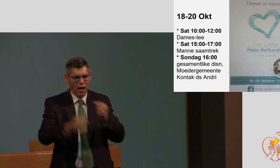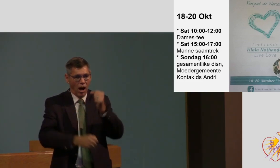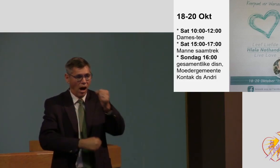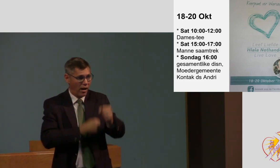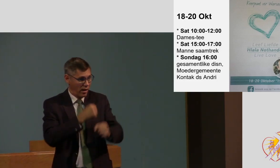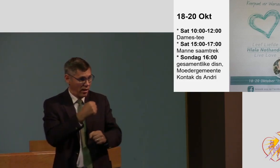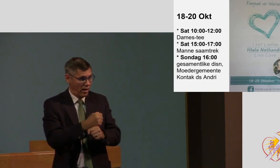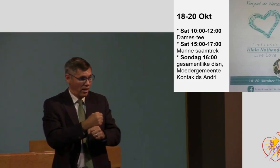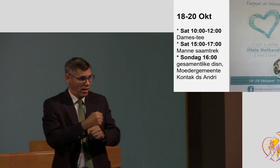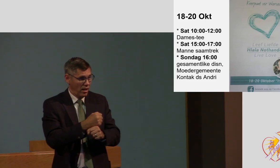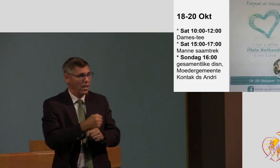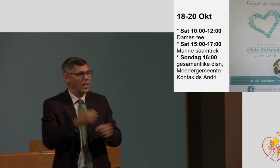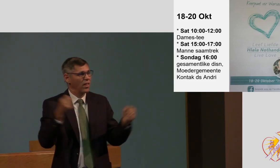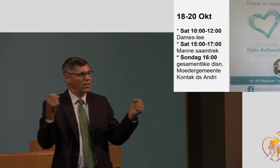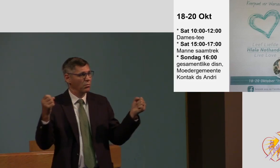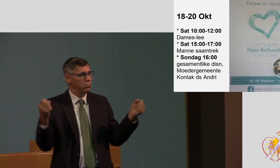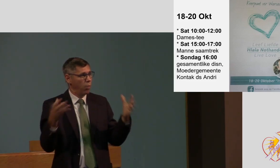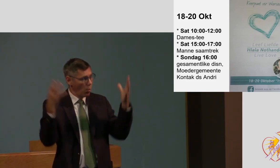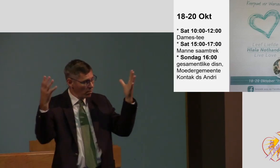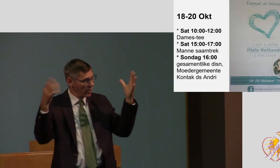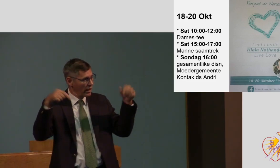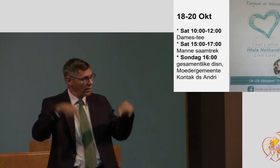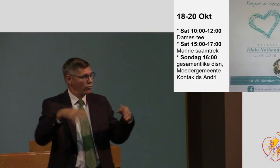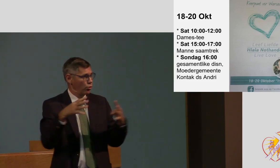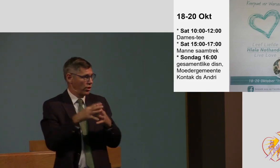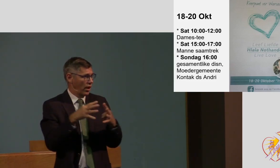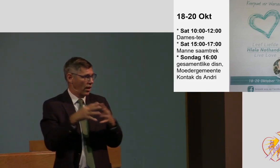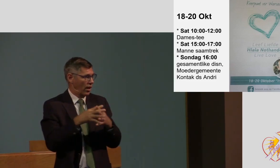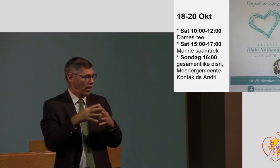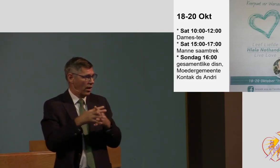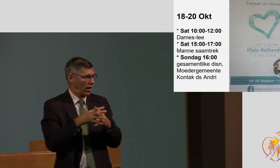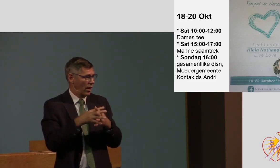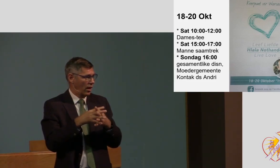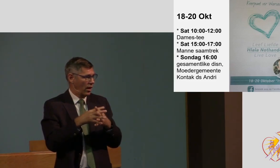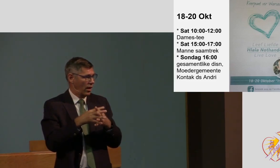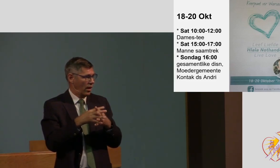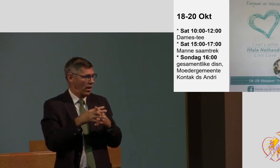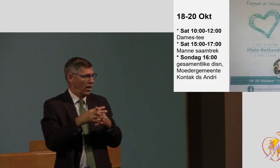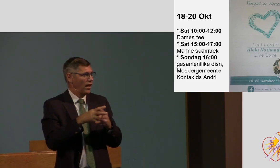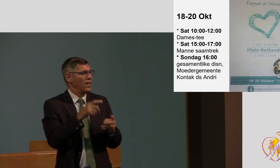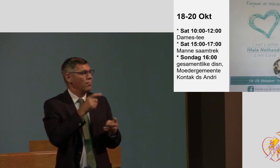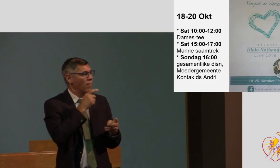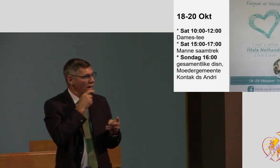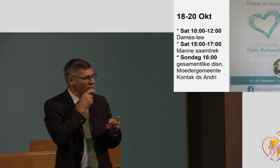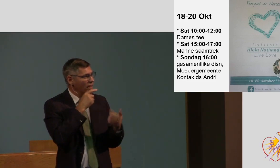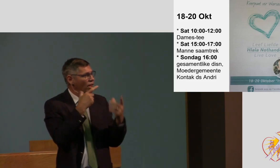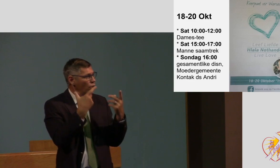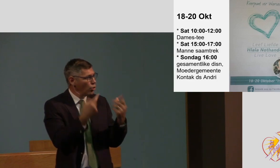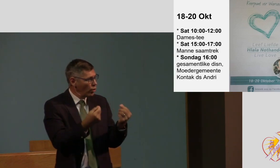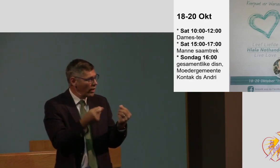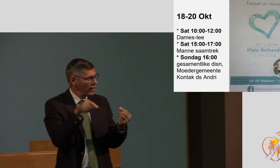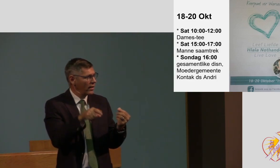apartheidsjare, hier was 'n bom hier Woester. En die man wat gedoen het dit,